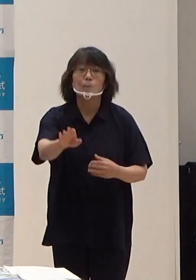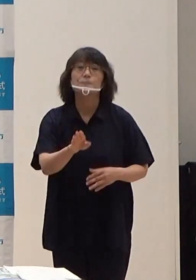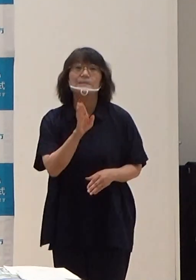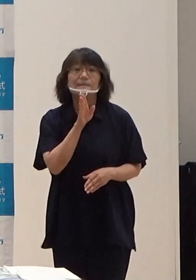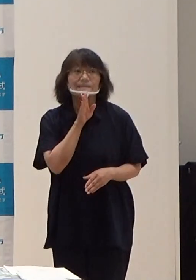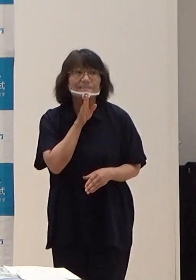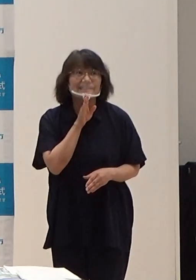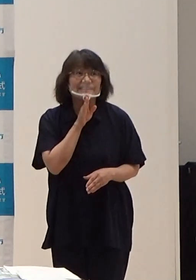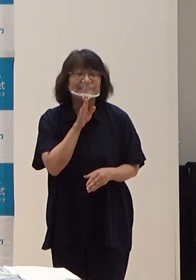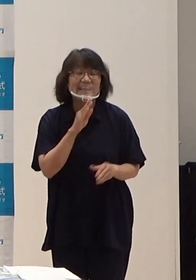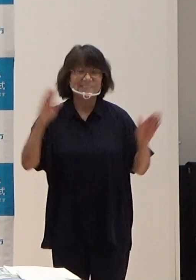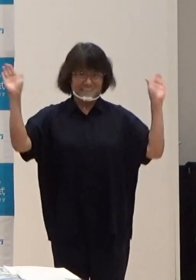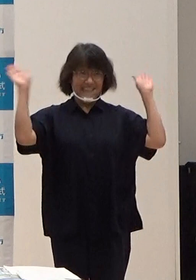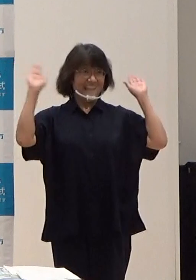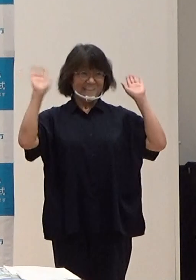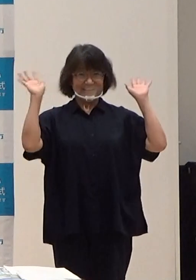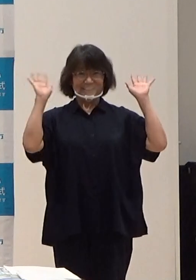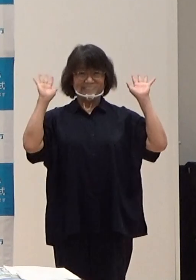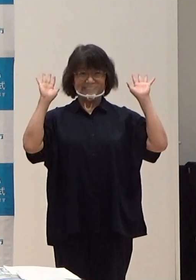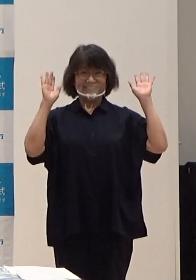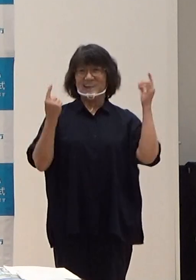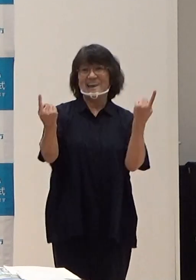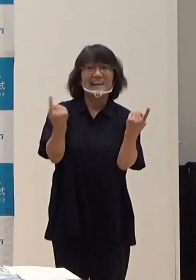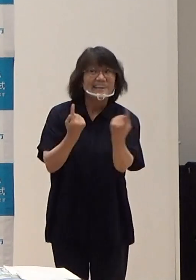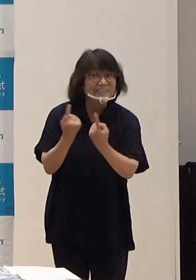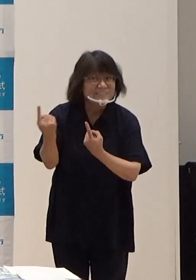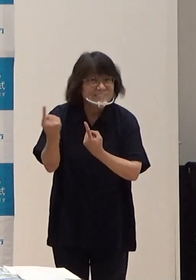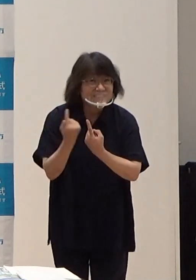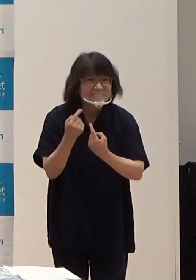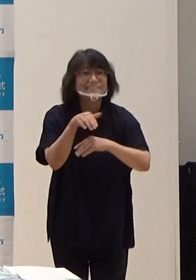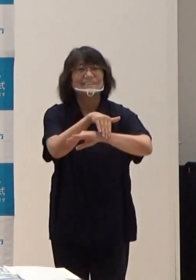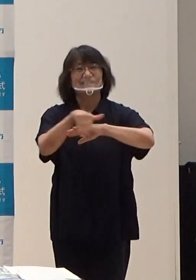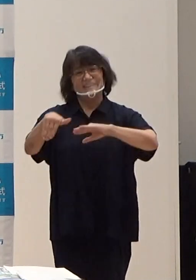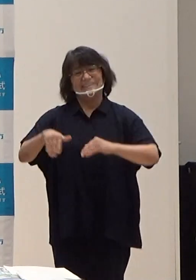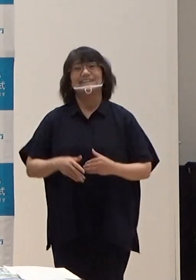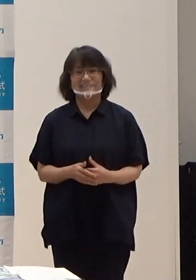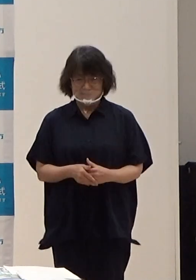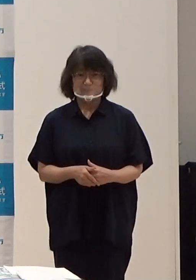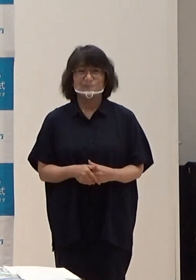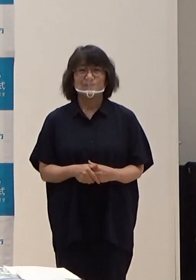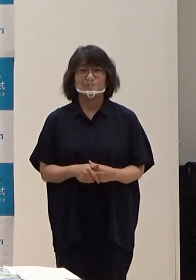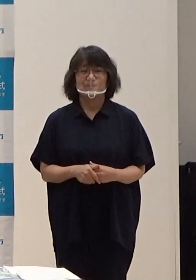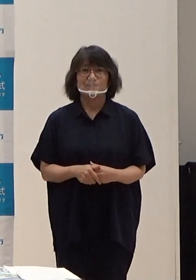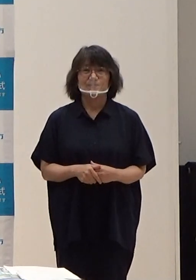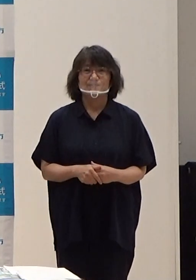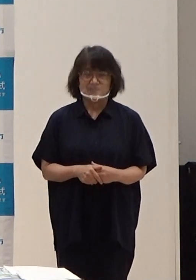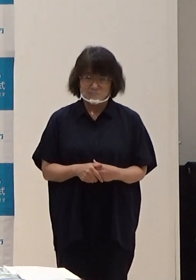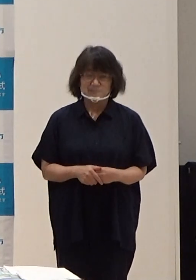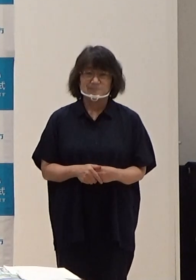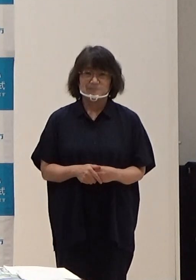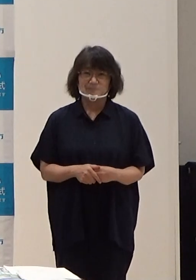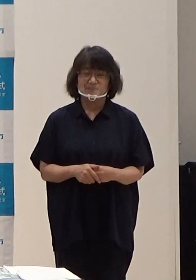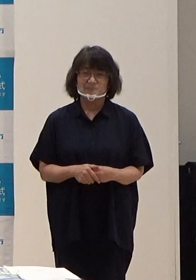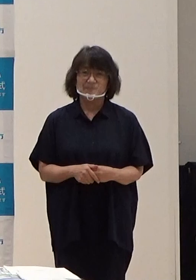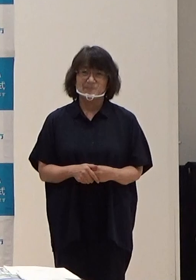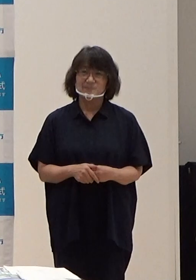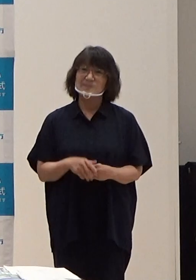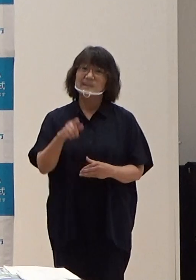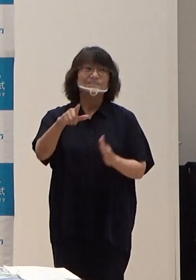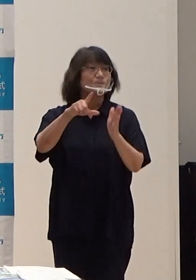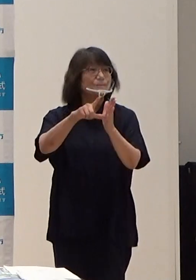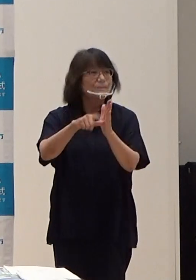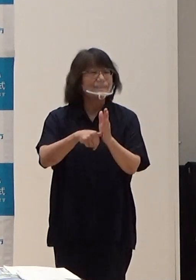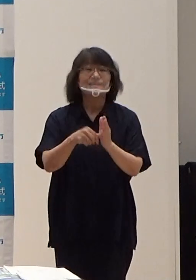のベビーが来てくれることになっておりますので、その機会にもまた皆